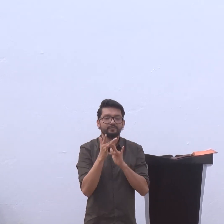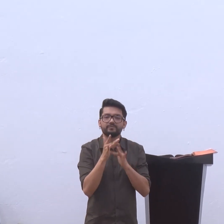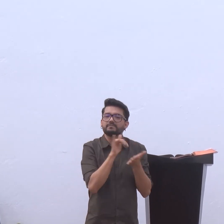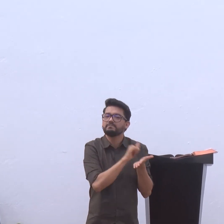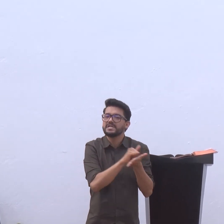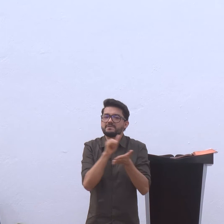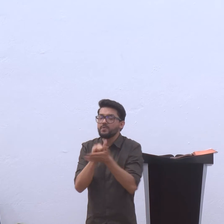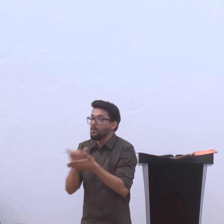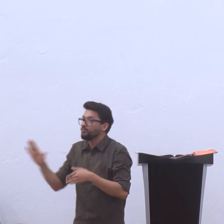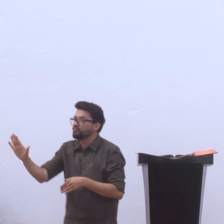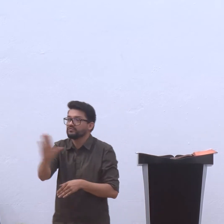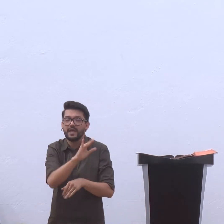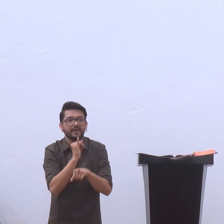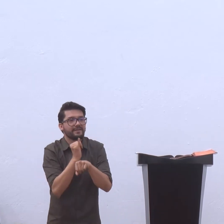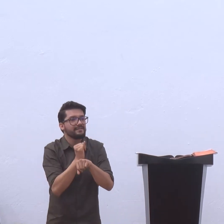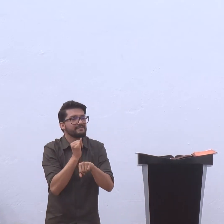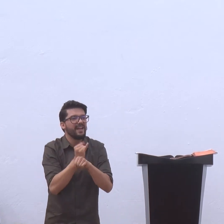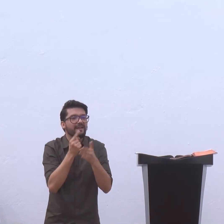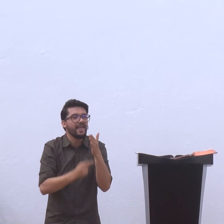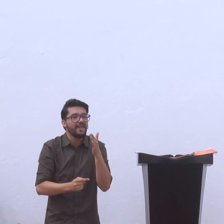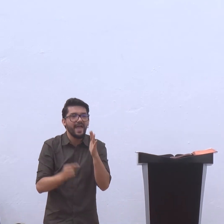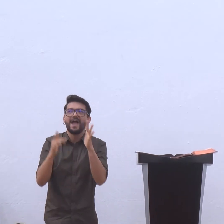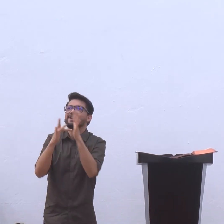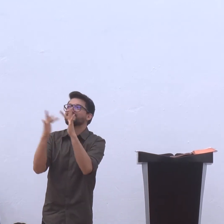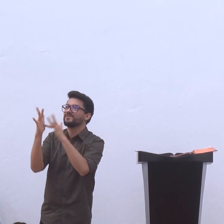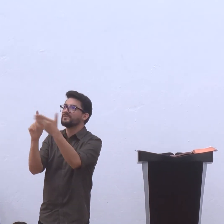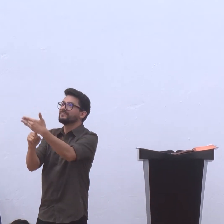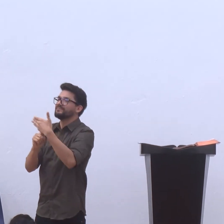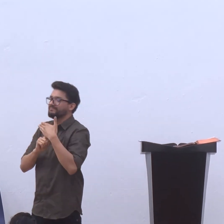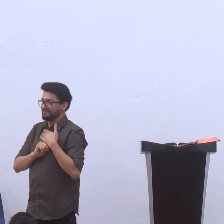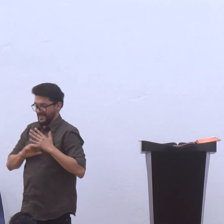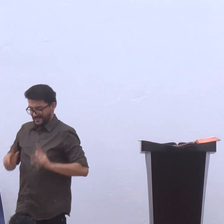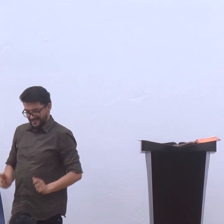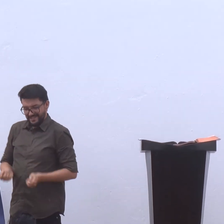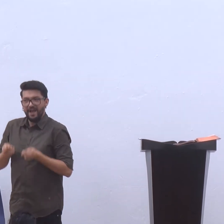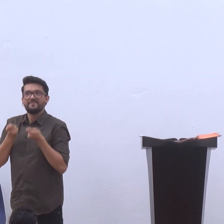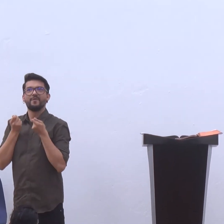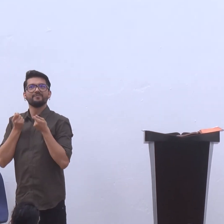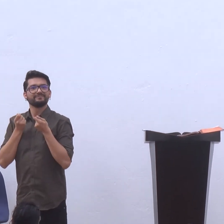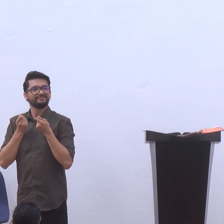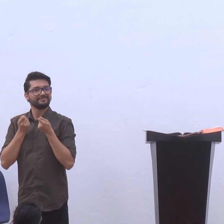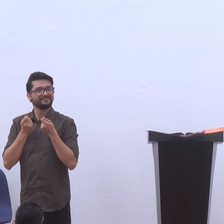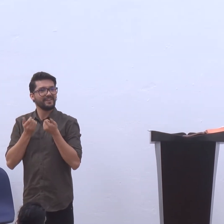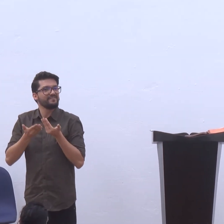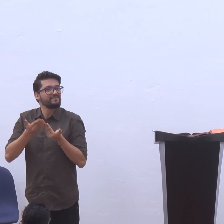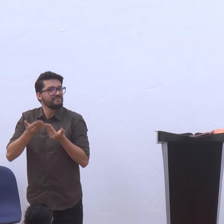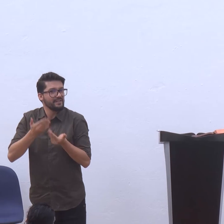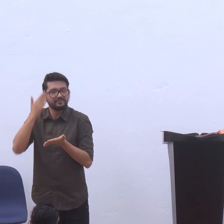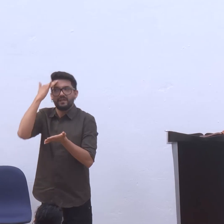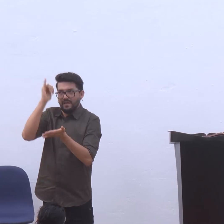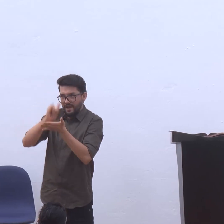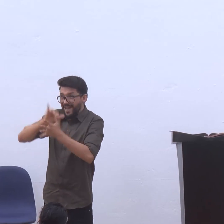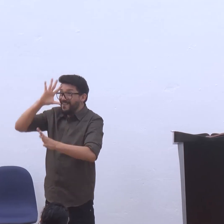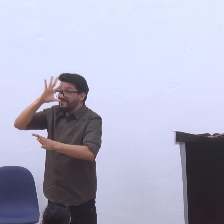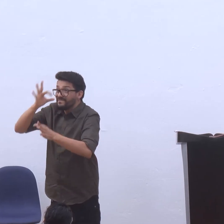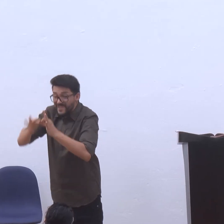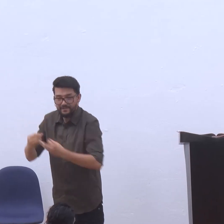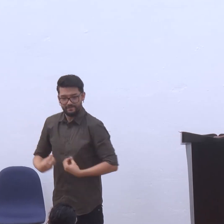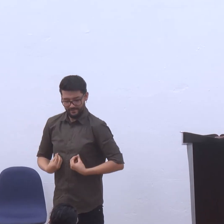Puede caminar. Igual que nosotros, iglesia, cuando conocemos y recibimos a Jesús como nuestro Salvador, creímos